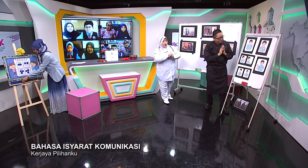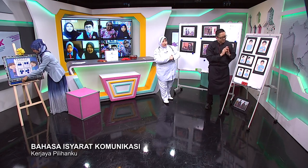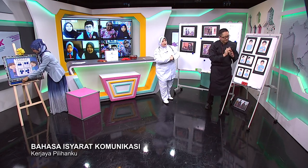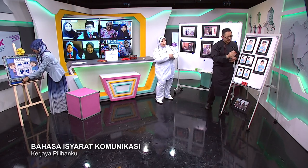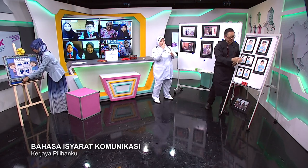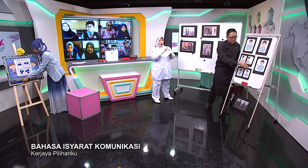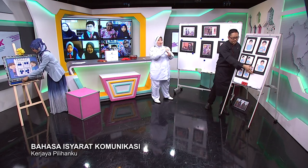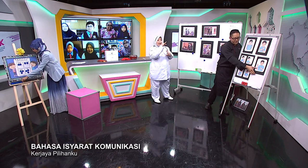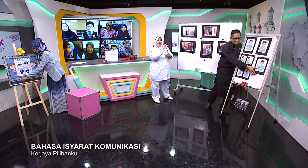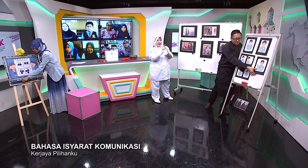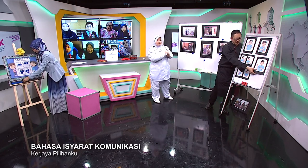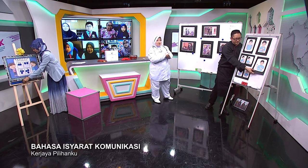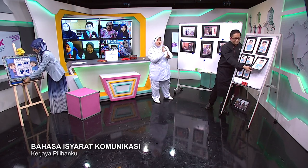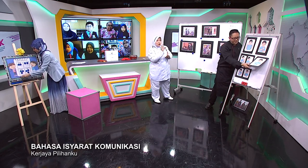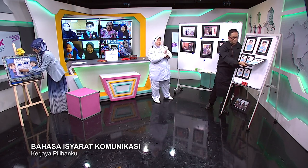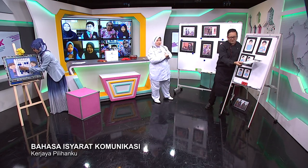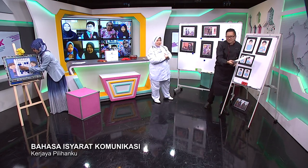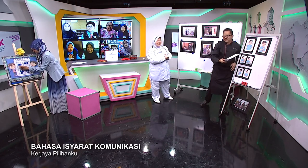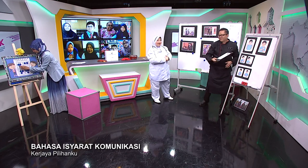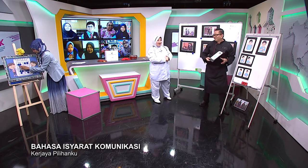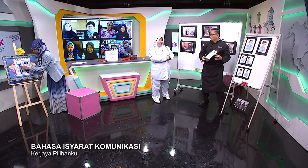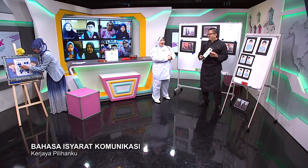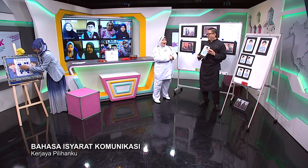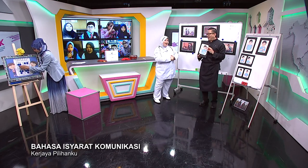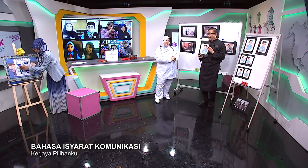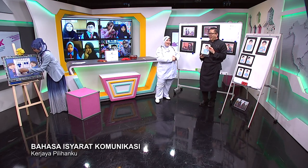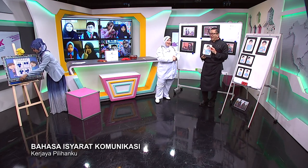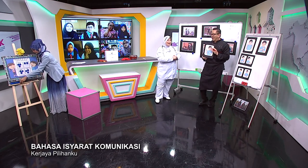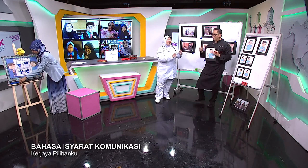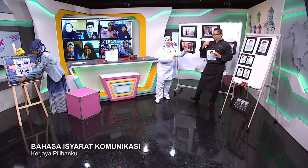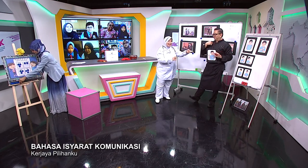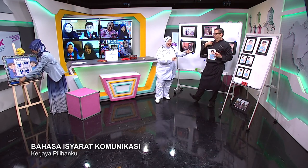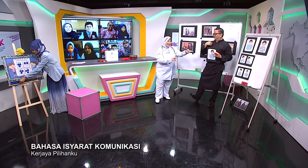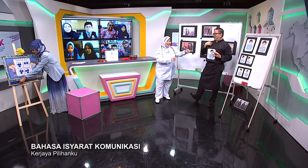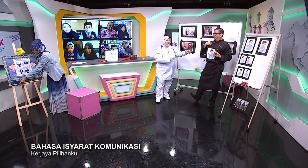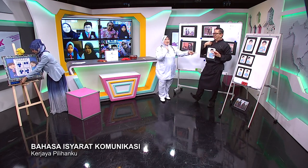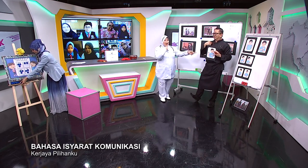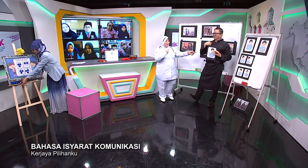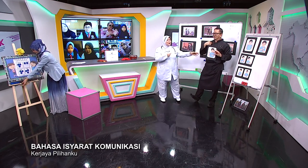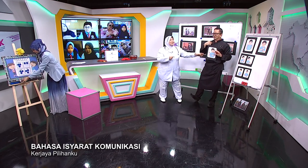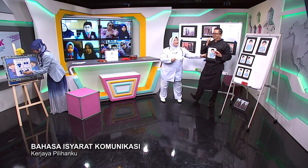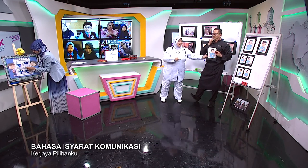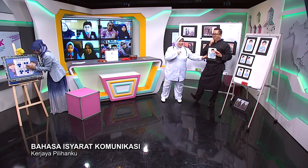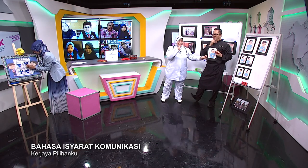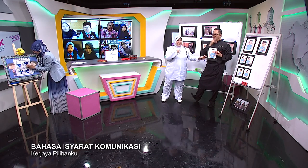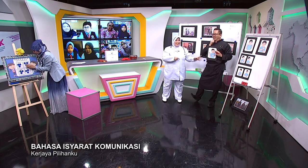Kita tengok ya, cikgu kau pilihkan satu. Ha, ni. Saya. Siapa